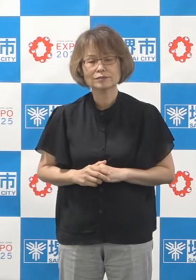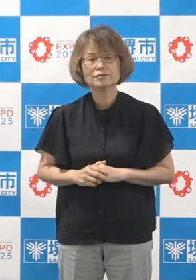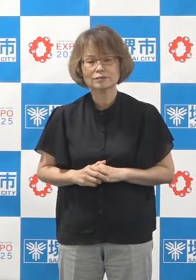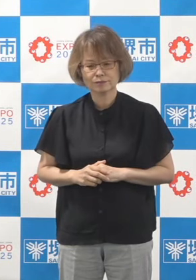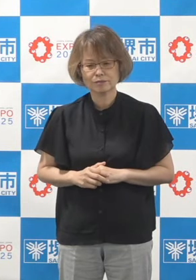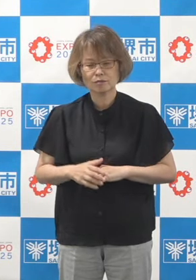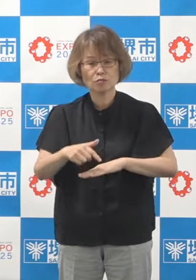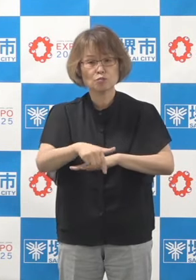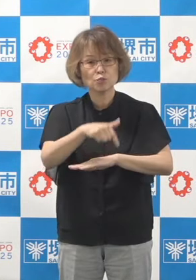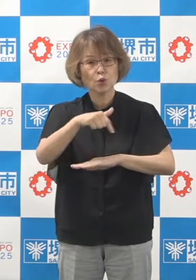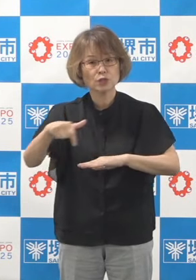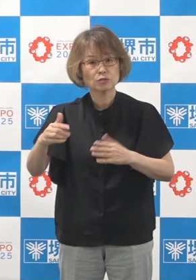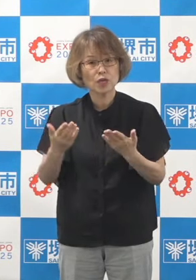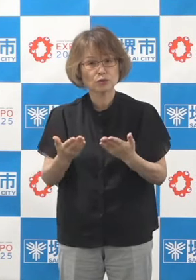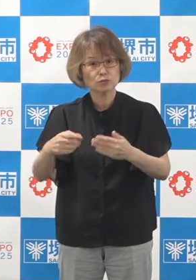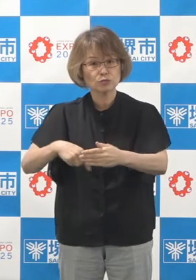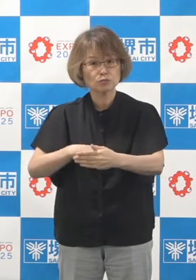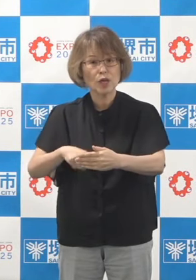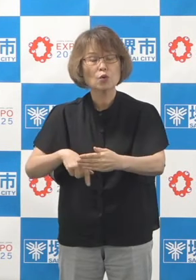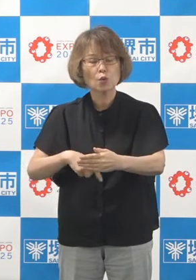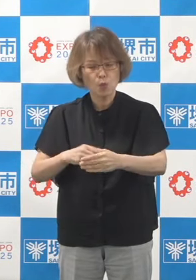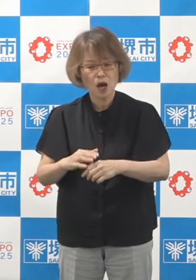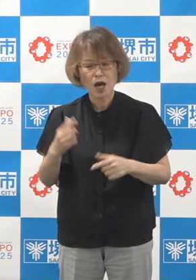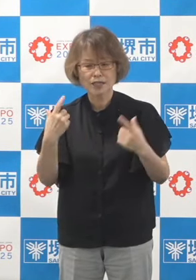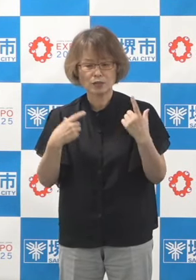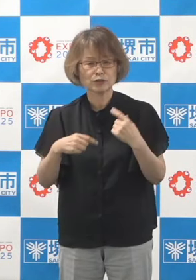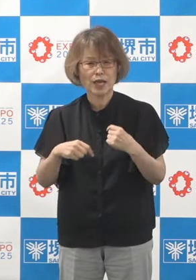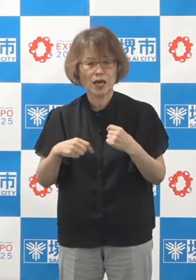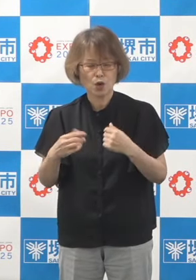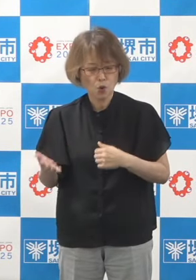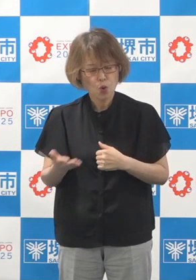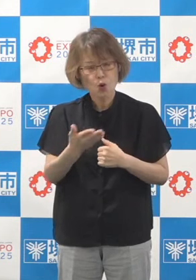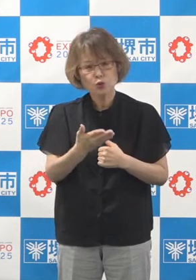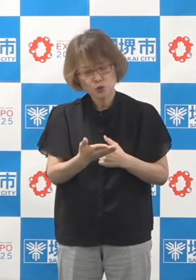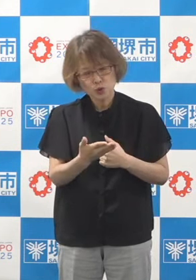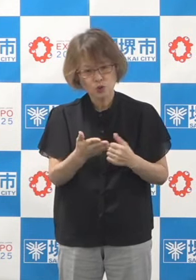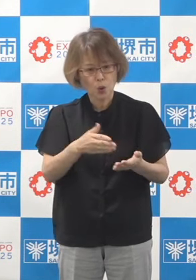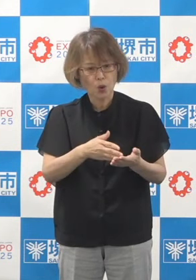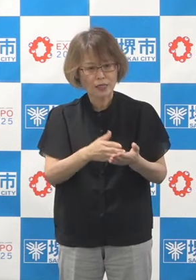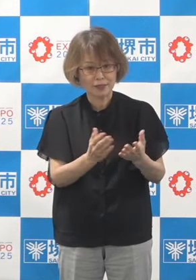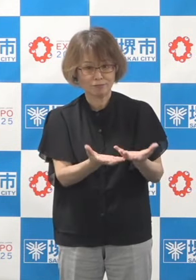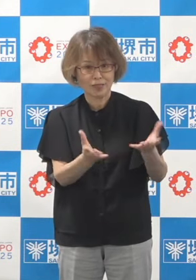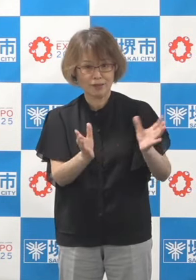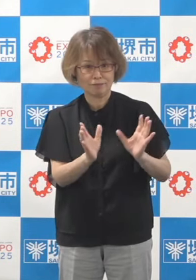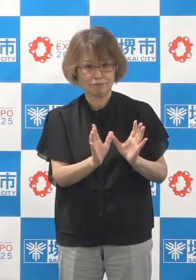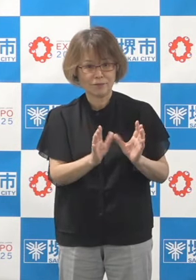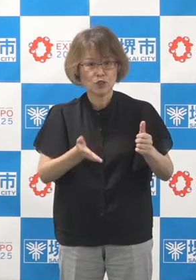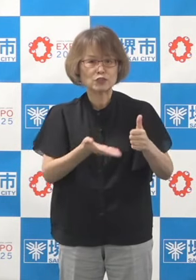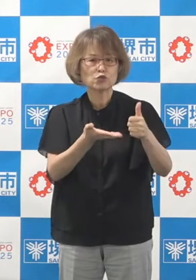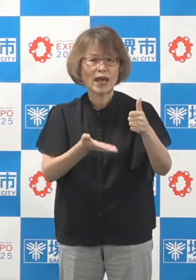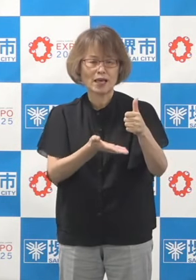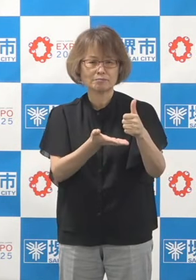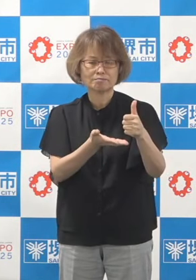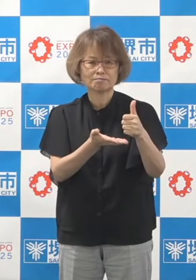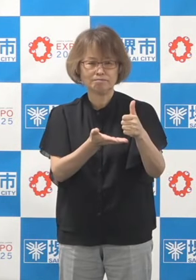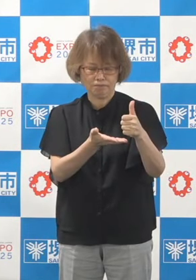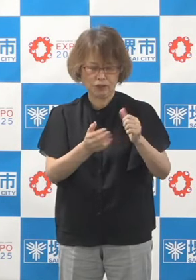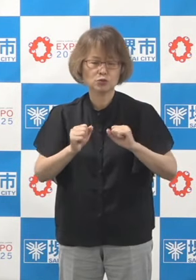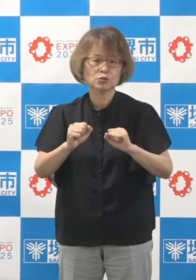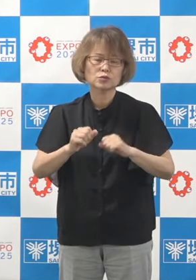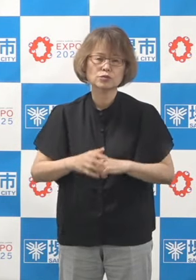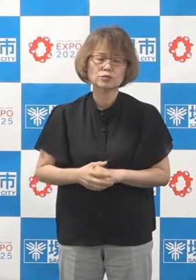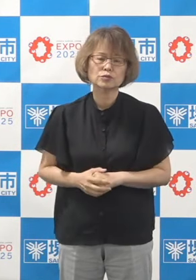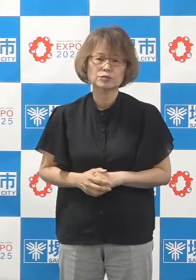プロジェクト演習では、学生を次世代の語り部として育成をいたしまして、